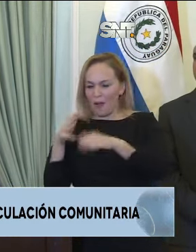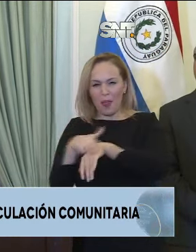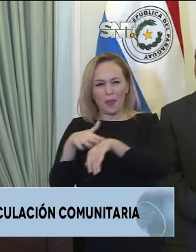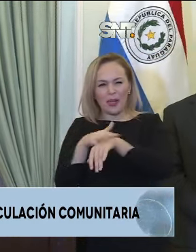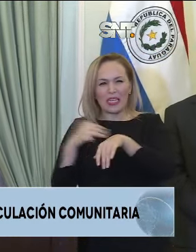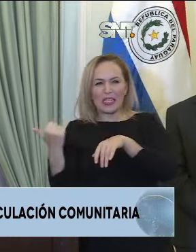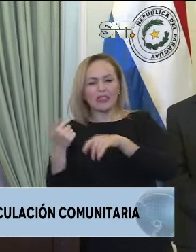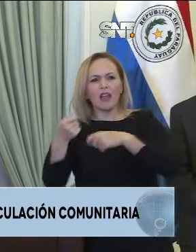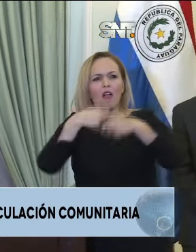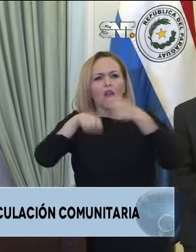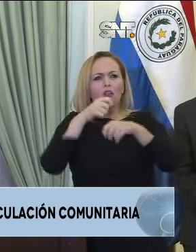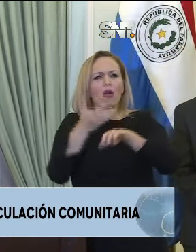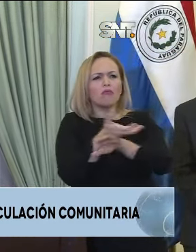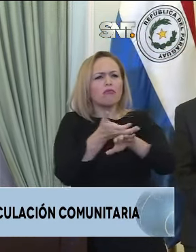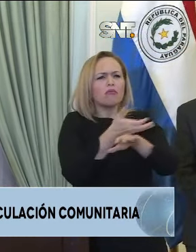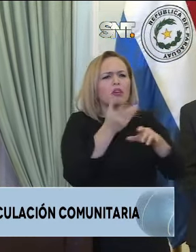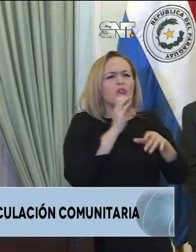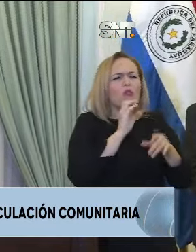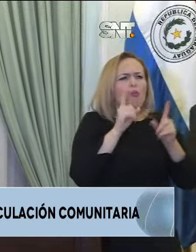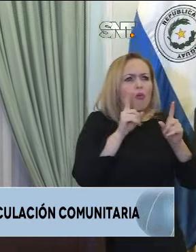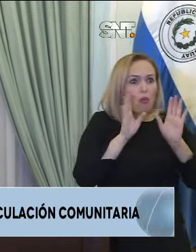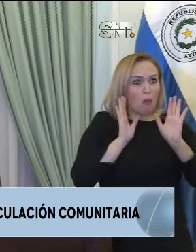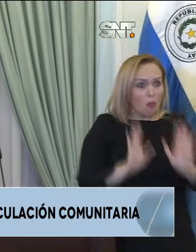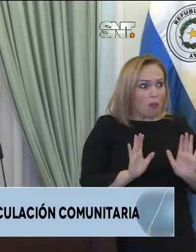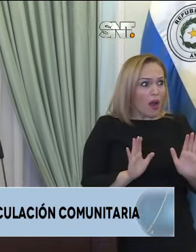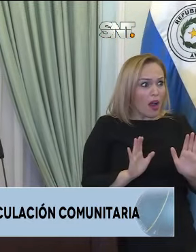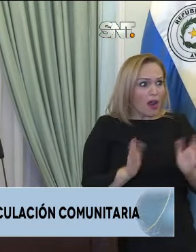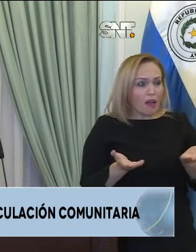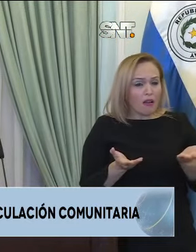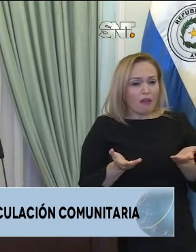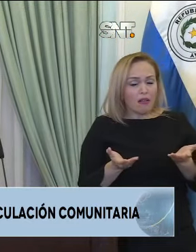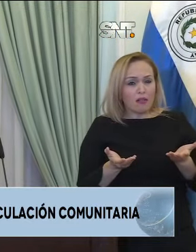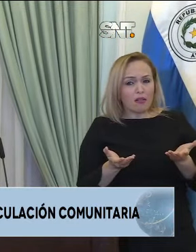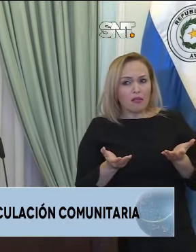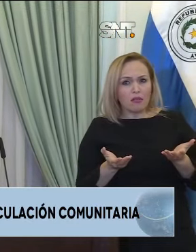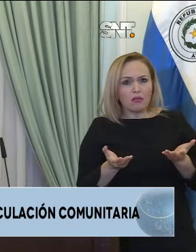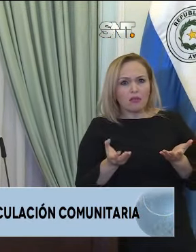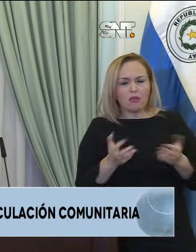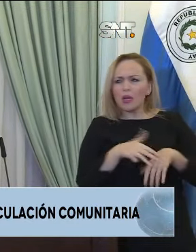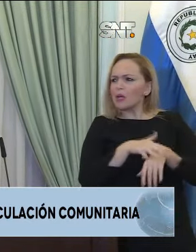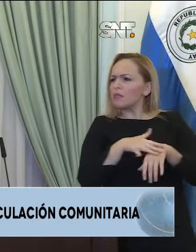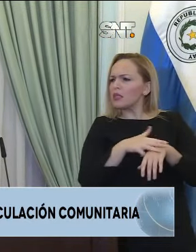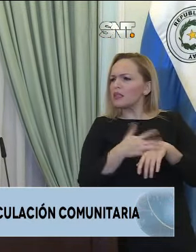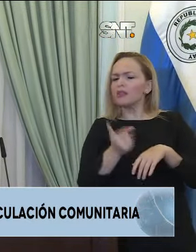populares de vendedores ambulantes? ¿Ellos van a tener que parar y esperar la asistencia de la entrega de kits?